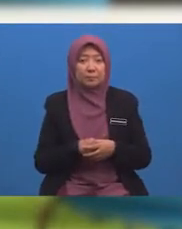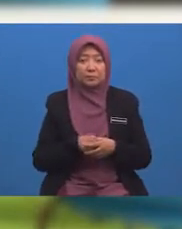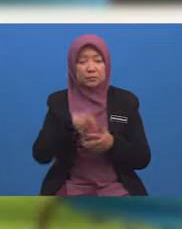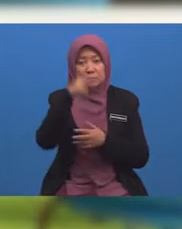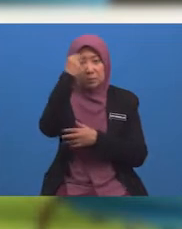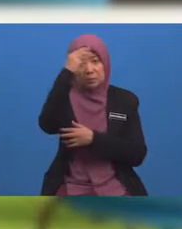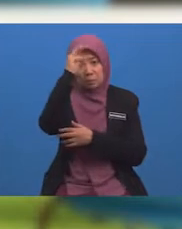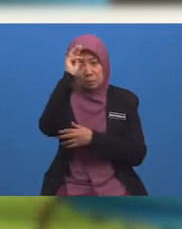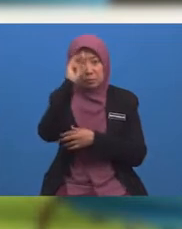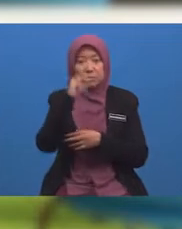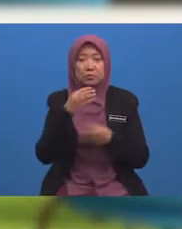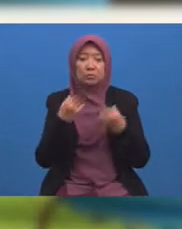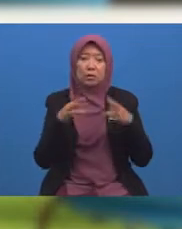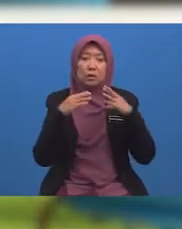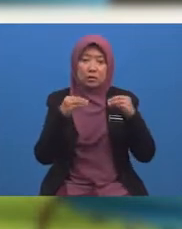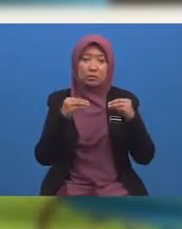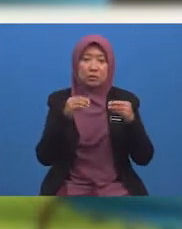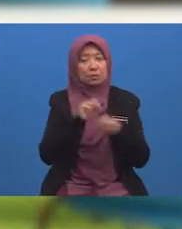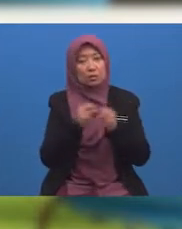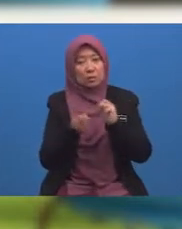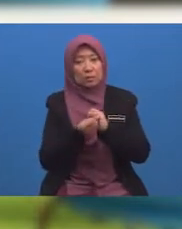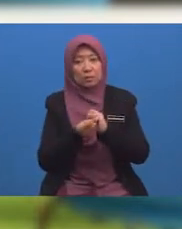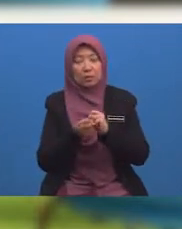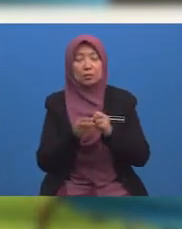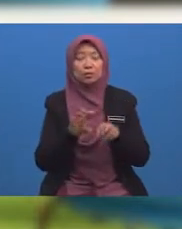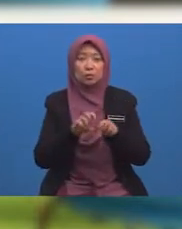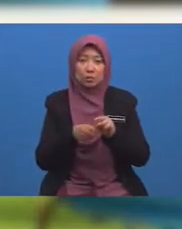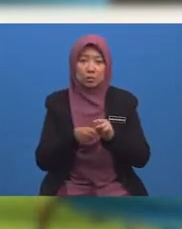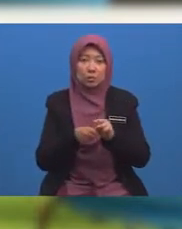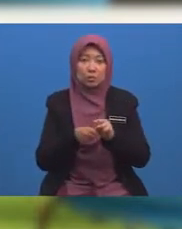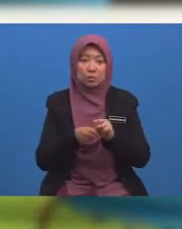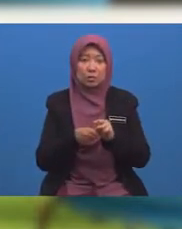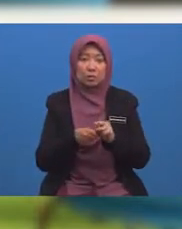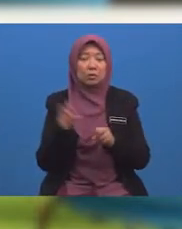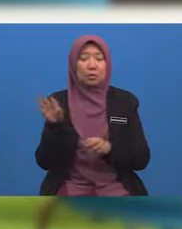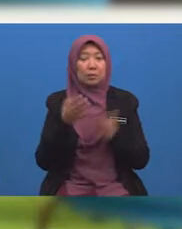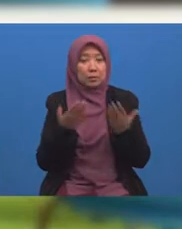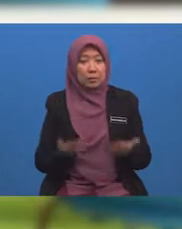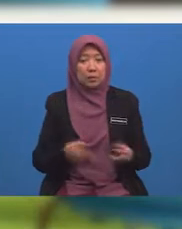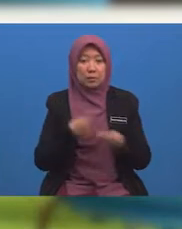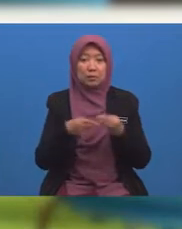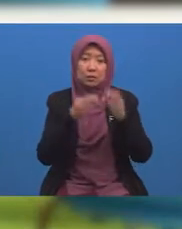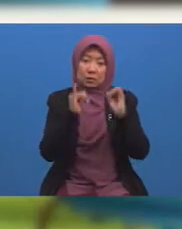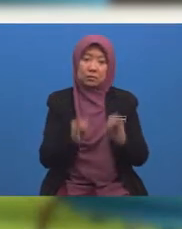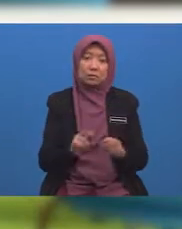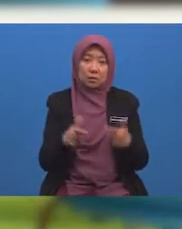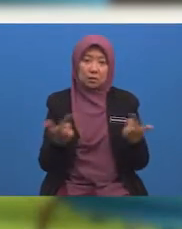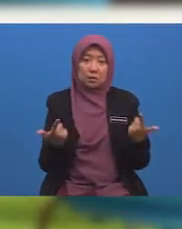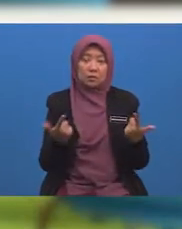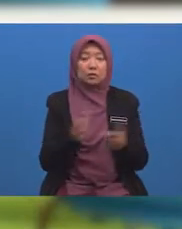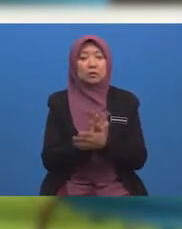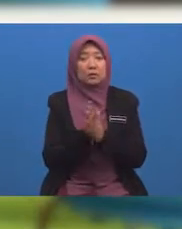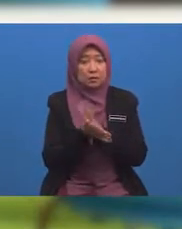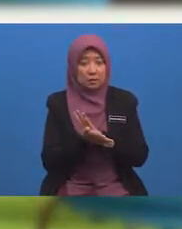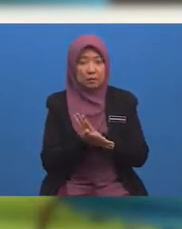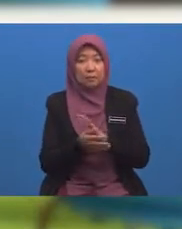Rasulullah memang mengajar para sahabat agar sentiasa prihatin dengan insan yang lain.